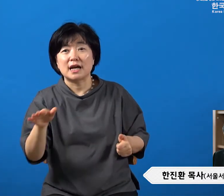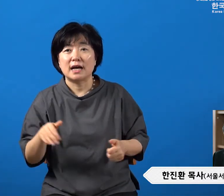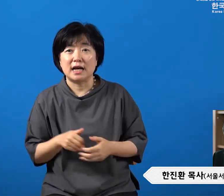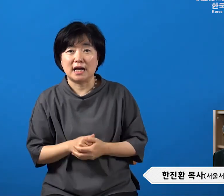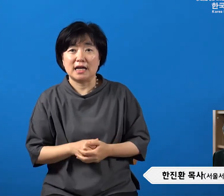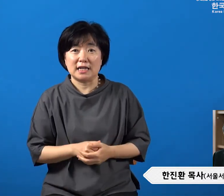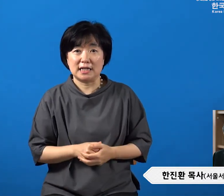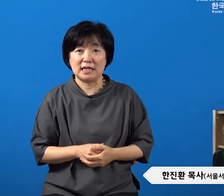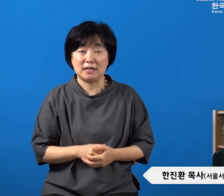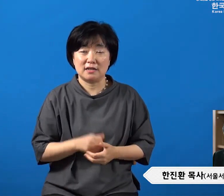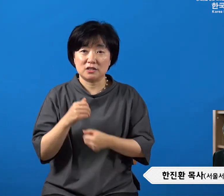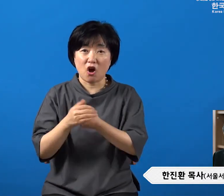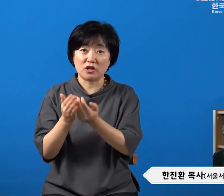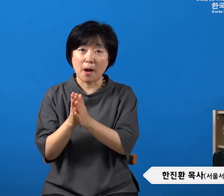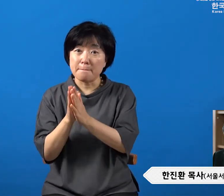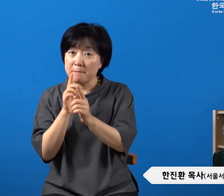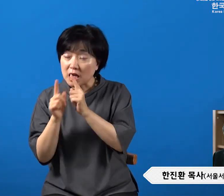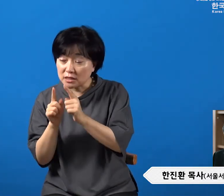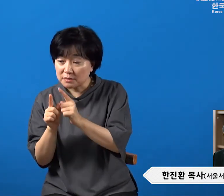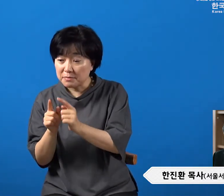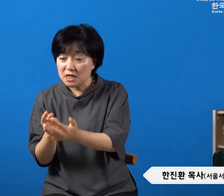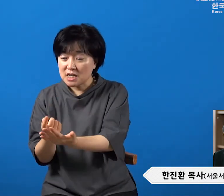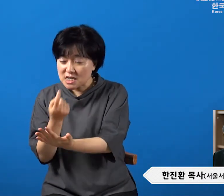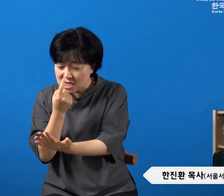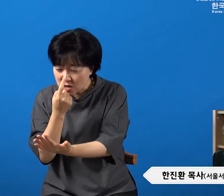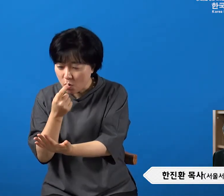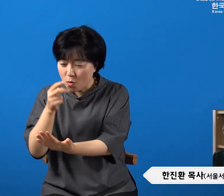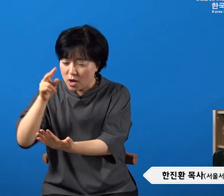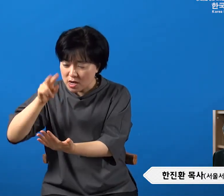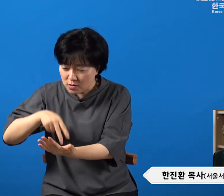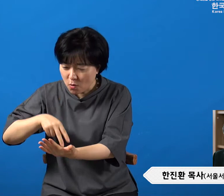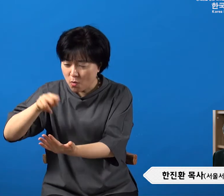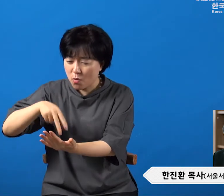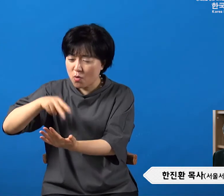만약에 우리가 성경 말씀을 읽고 또